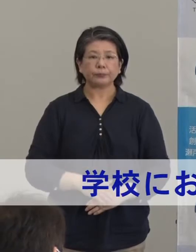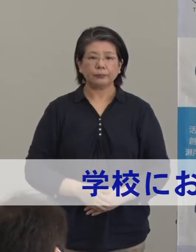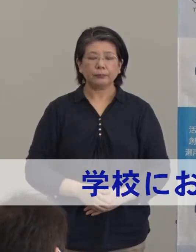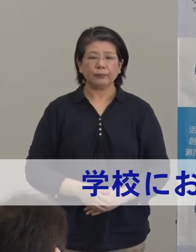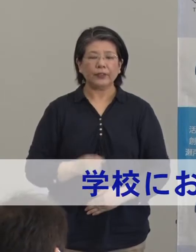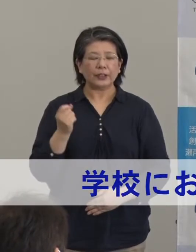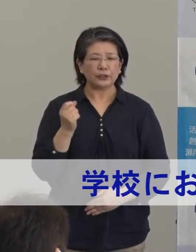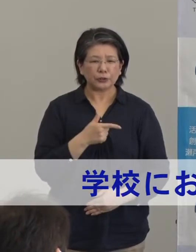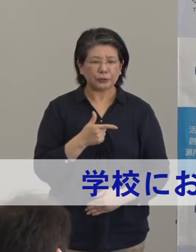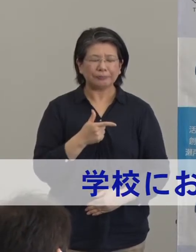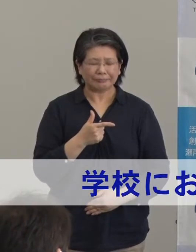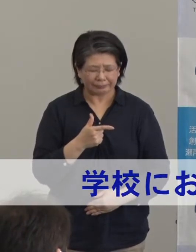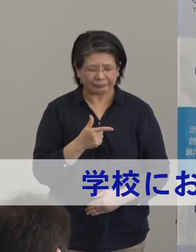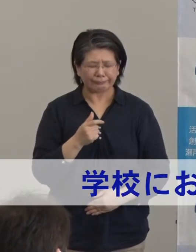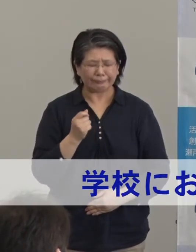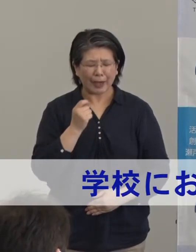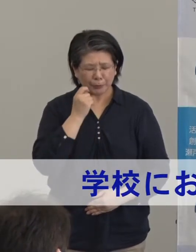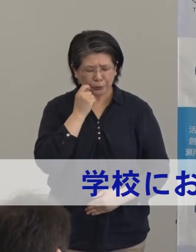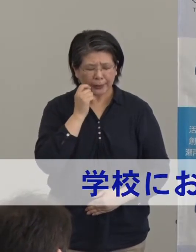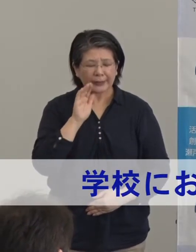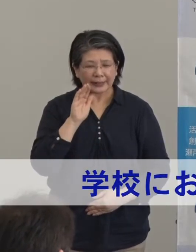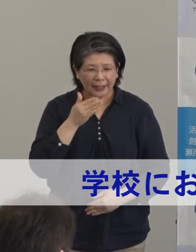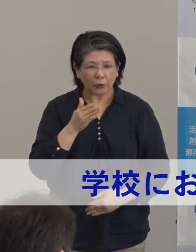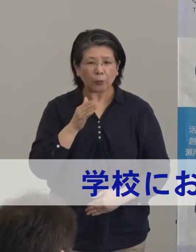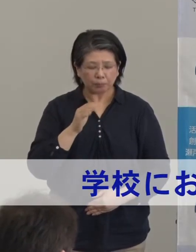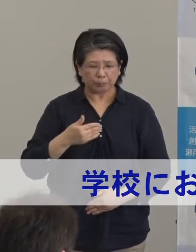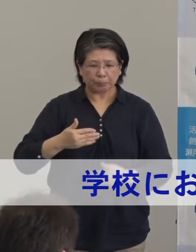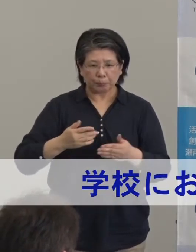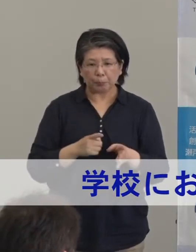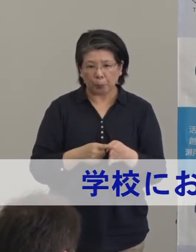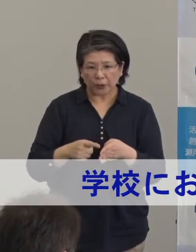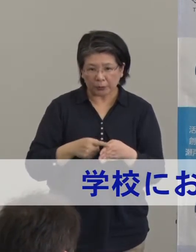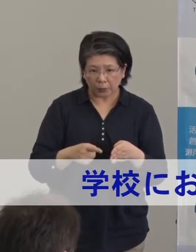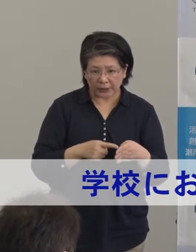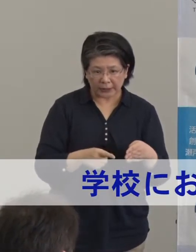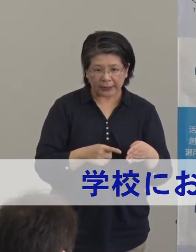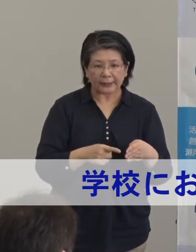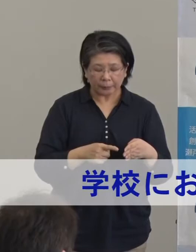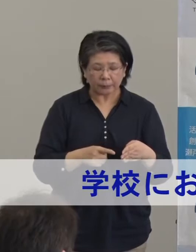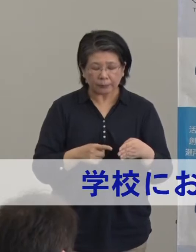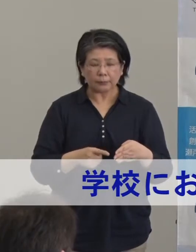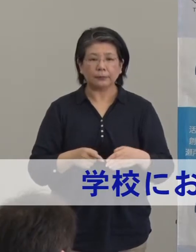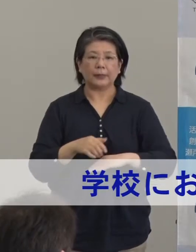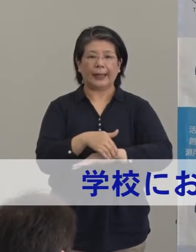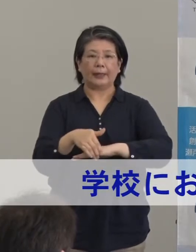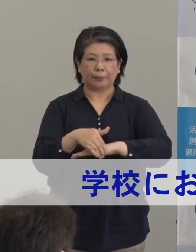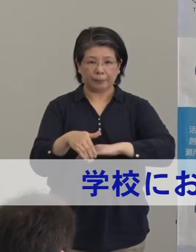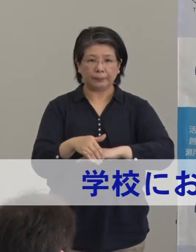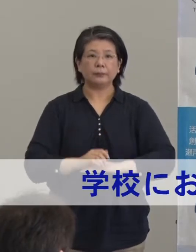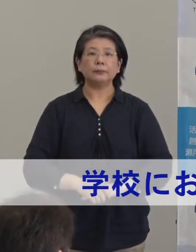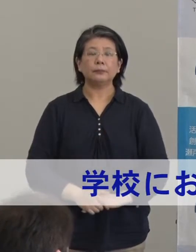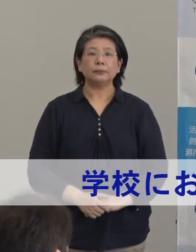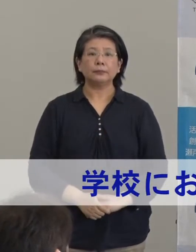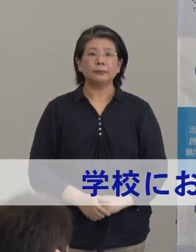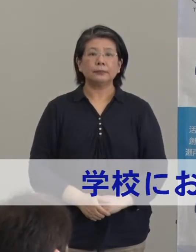実施というわけにはいかないので、まあ、お待ちいただくということになろうかと思いますが、鋭意検討してまいりたいと存じます。